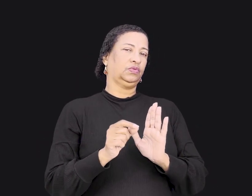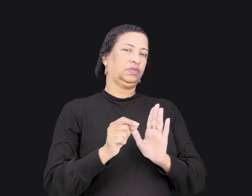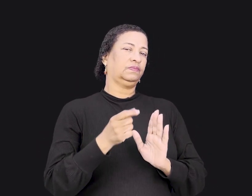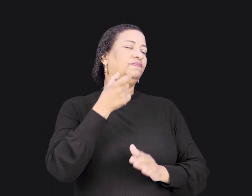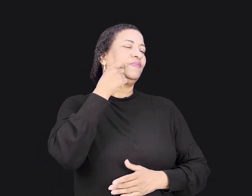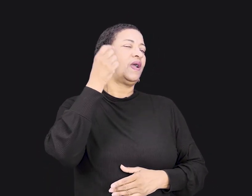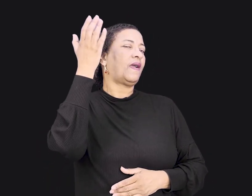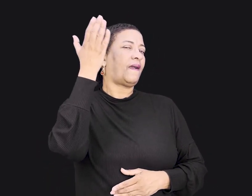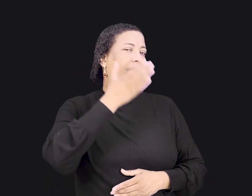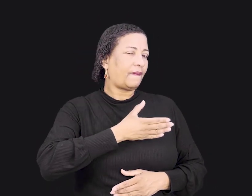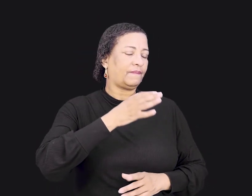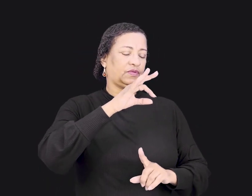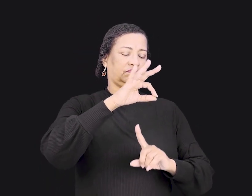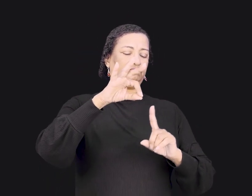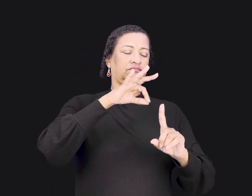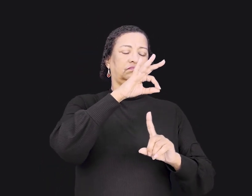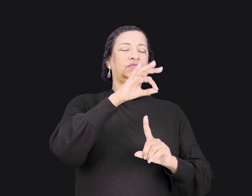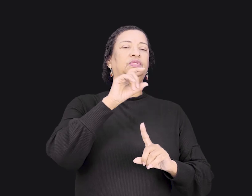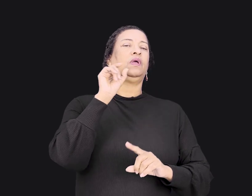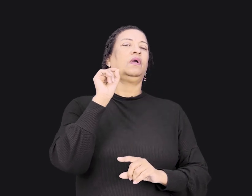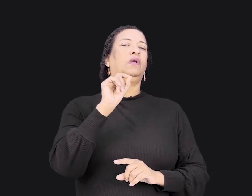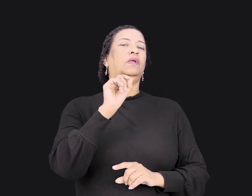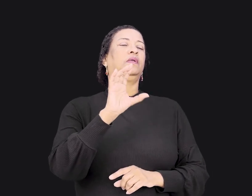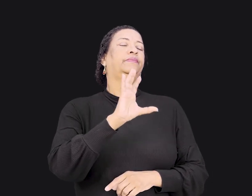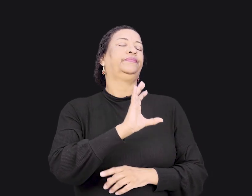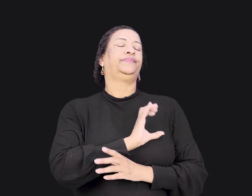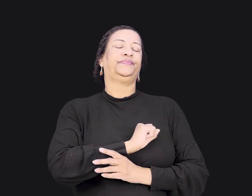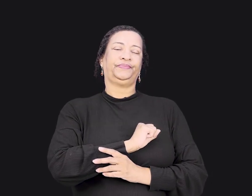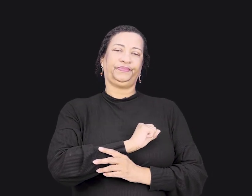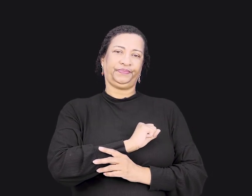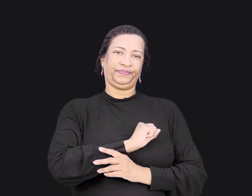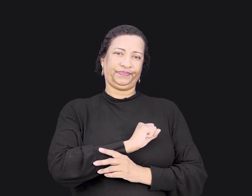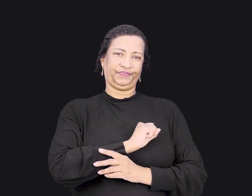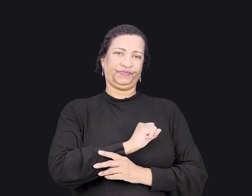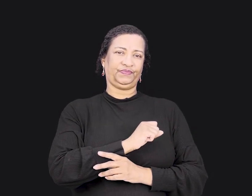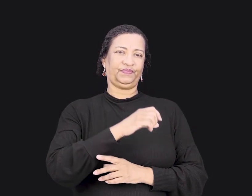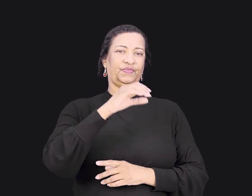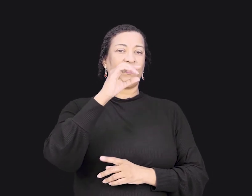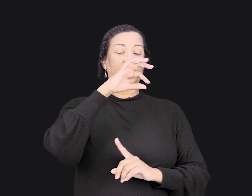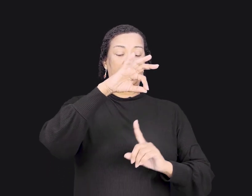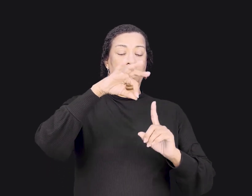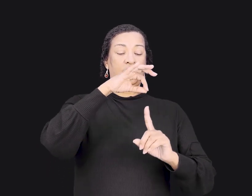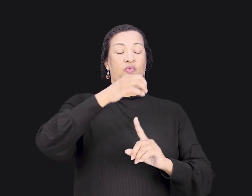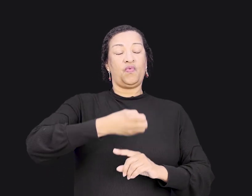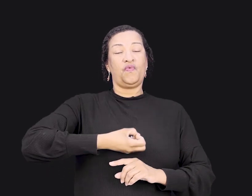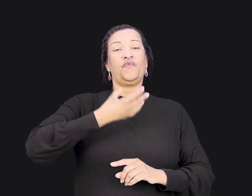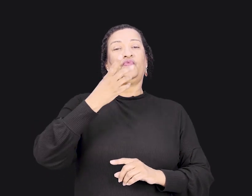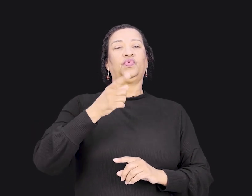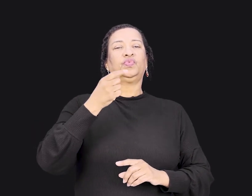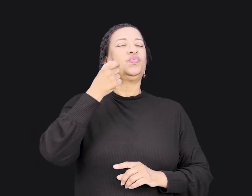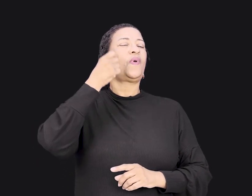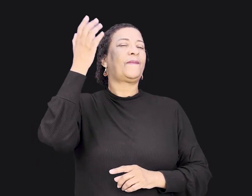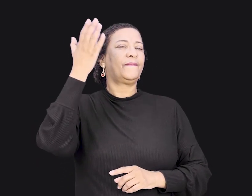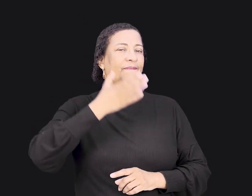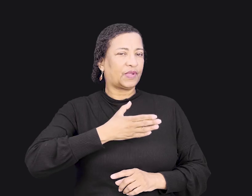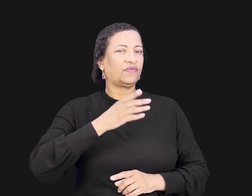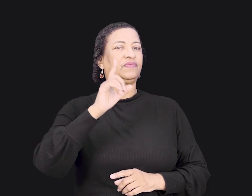prova da espiritualidade é o amor. O fruto ou a prova do Espírito é o amor. Isso